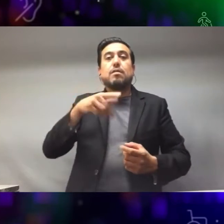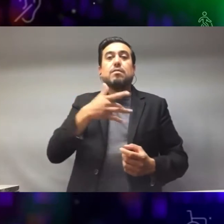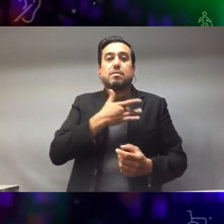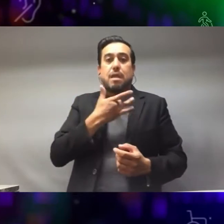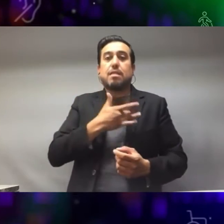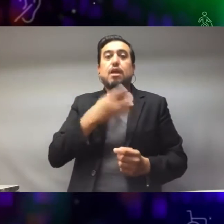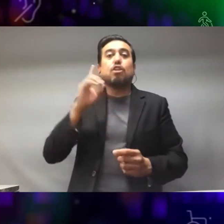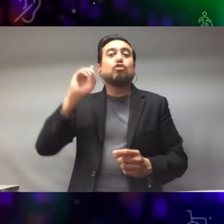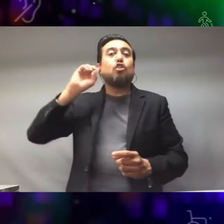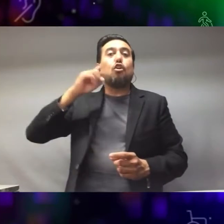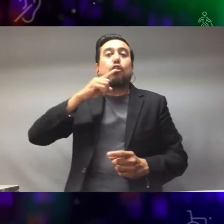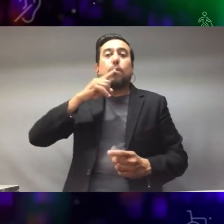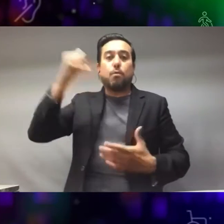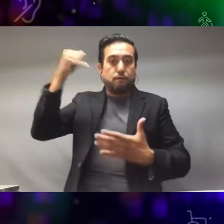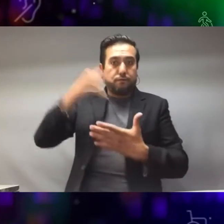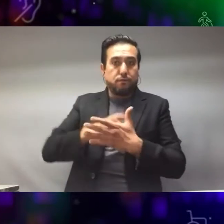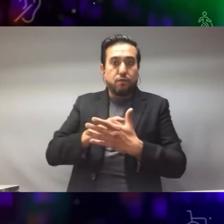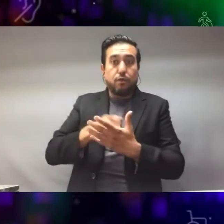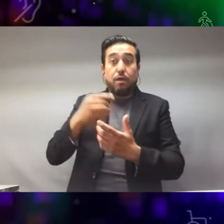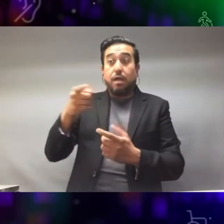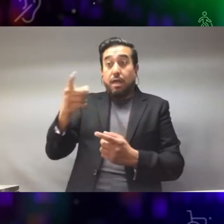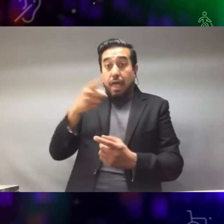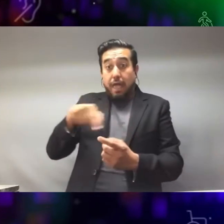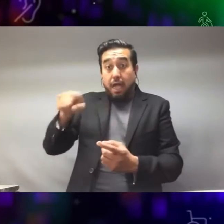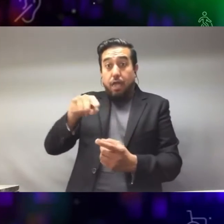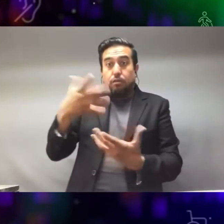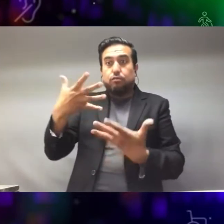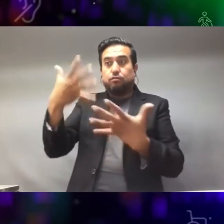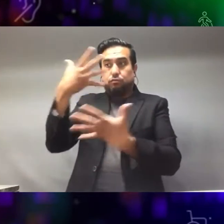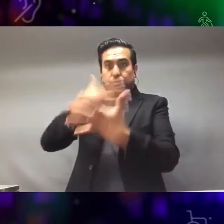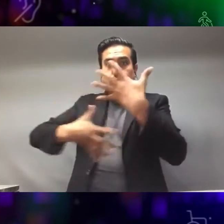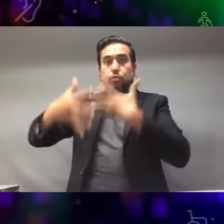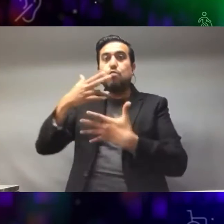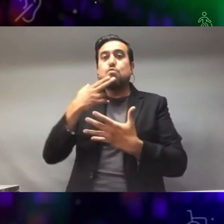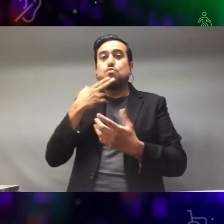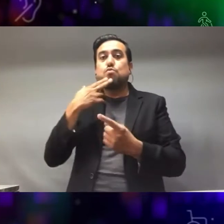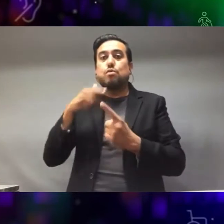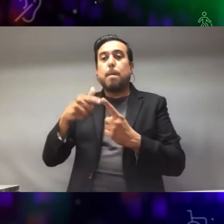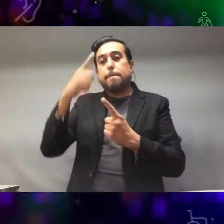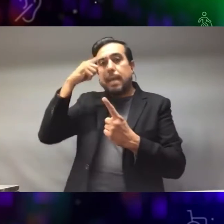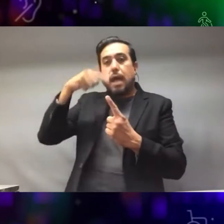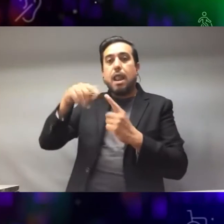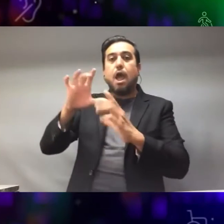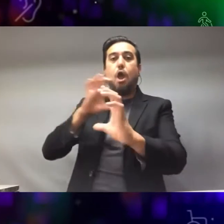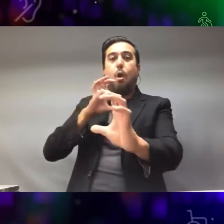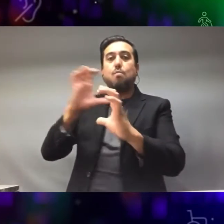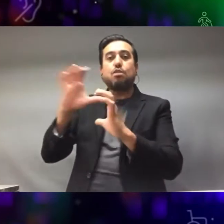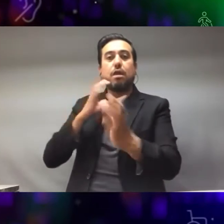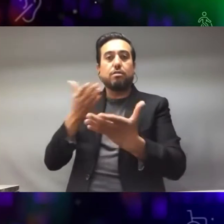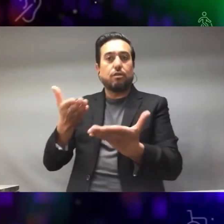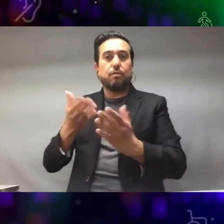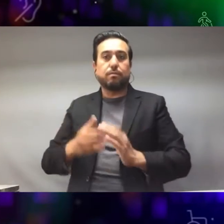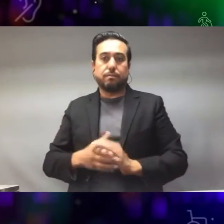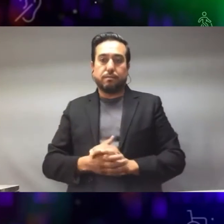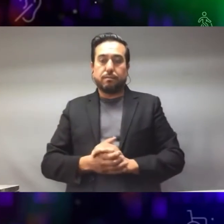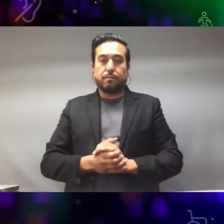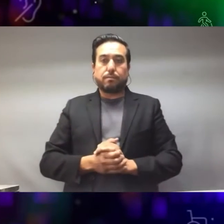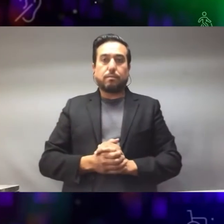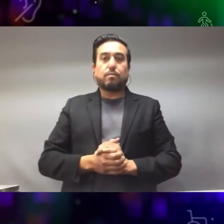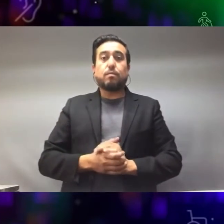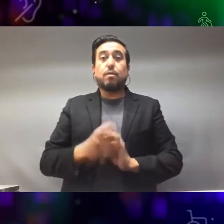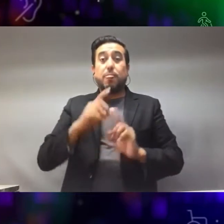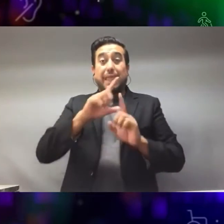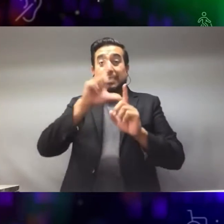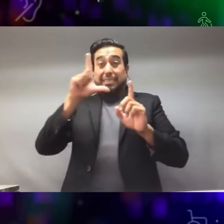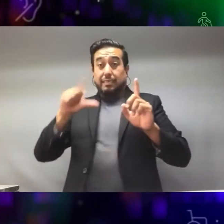personas en el Estado tienen sordera total, las cuales son usuarias de la lengua de señas mexicana como